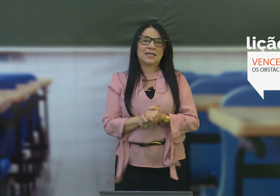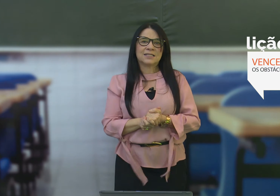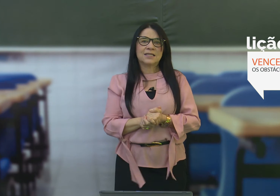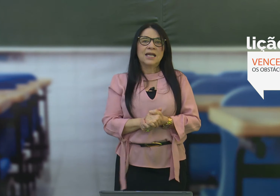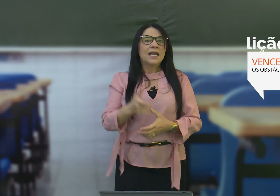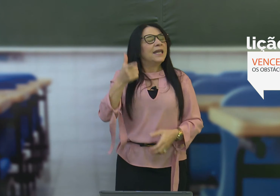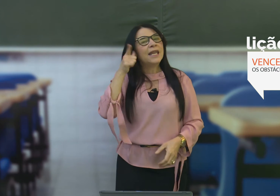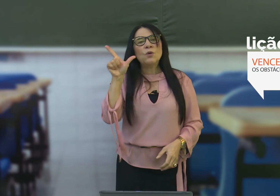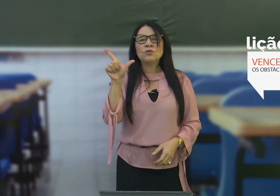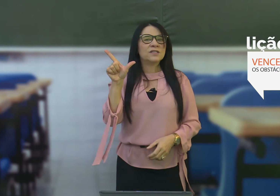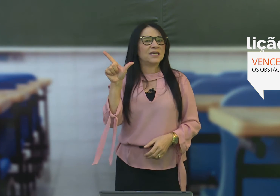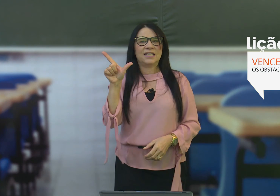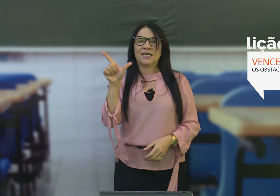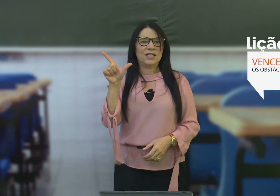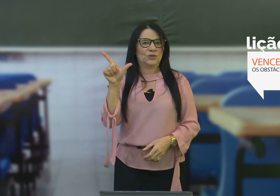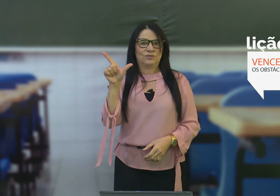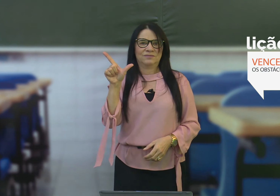israelitas não conseguiriam